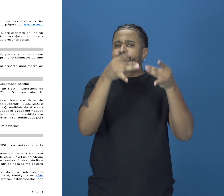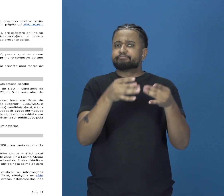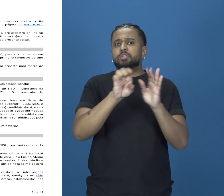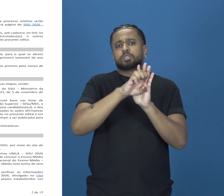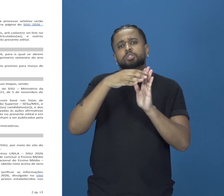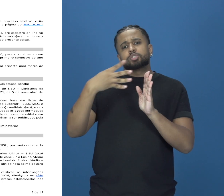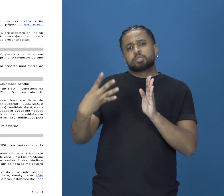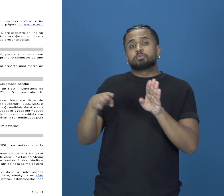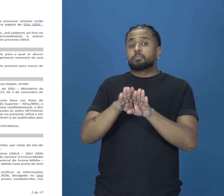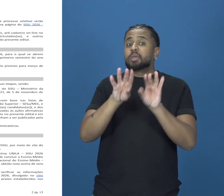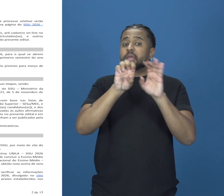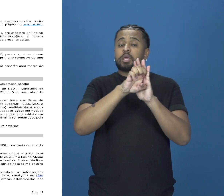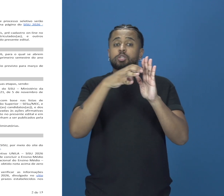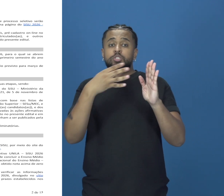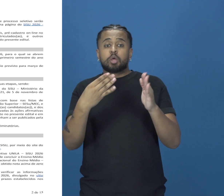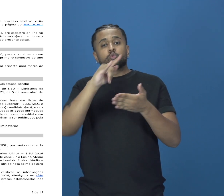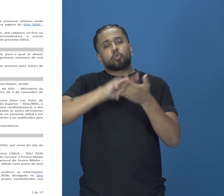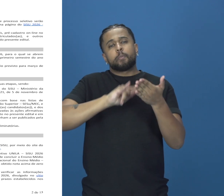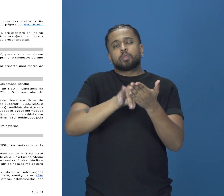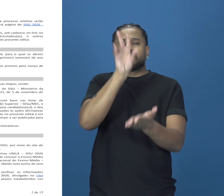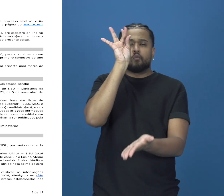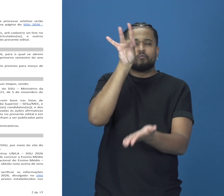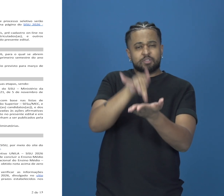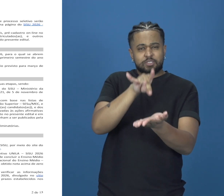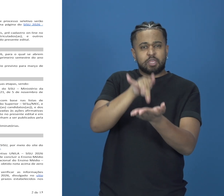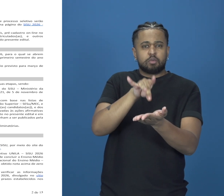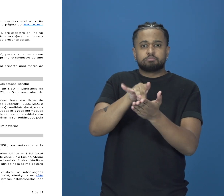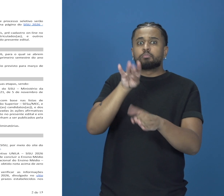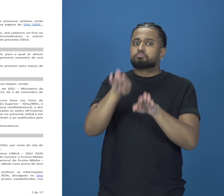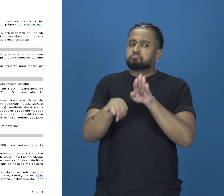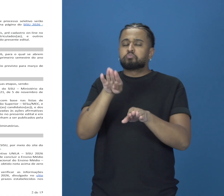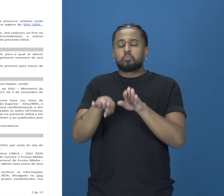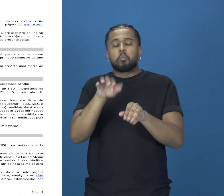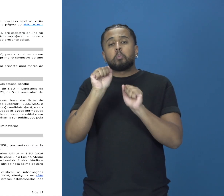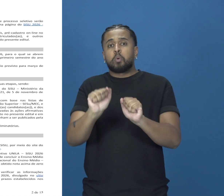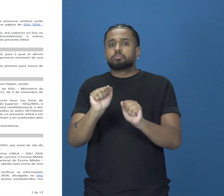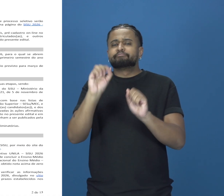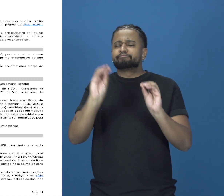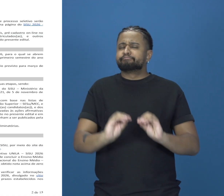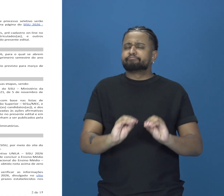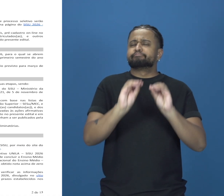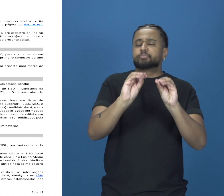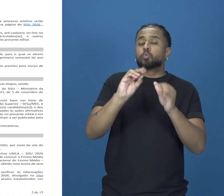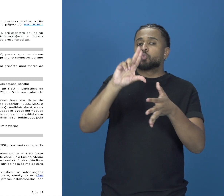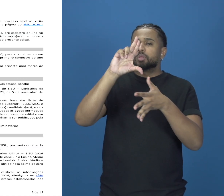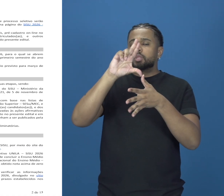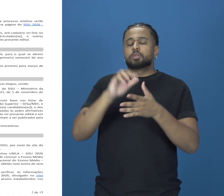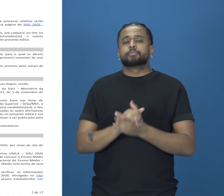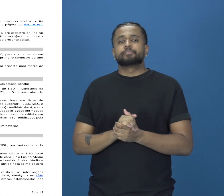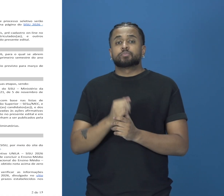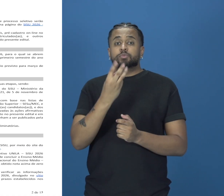presente edital e em editais e ou documentos oficiais que, eventualmente, venham a ser publicados pela UNILA.